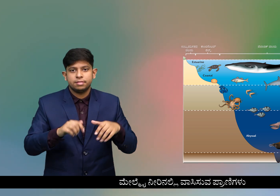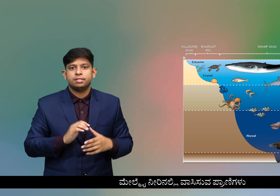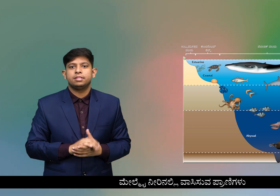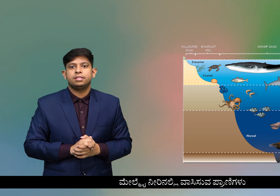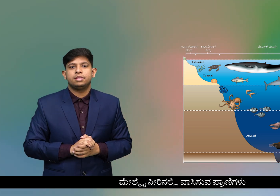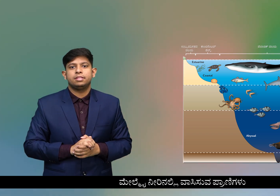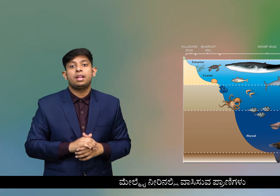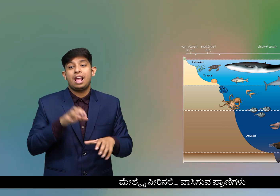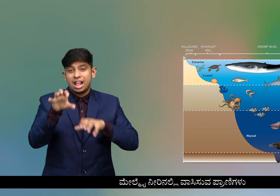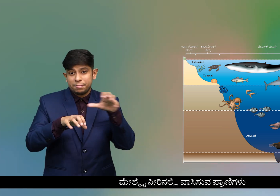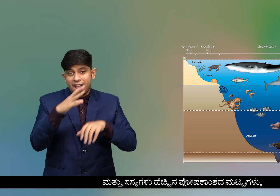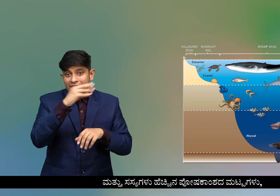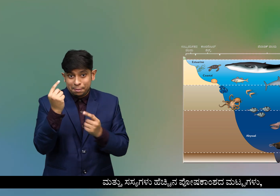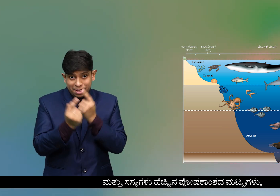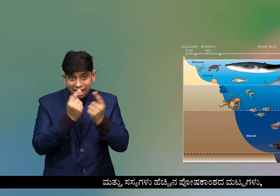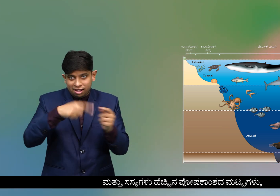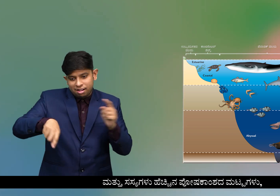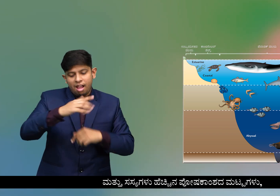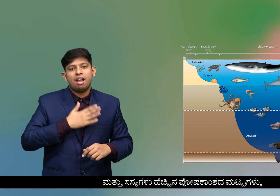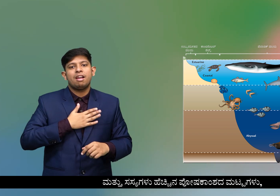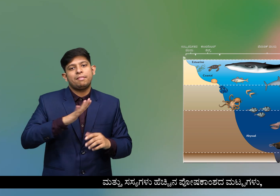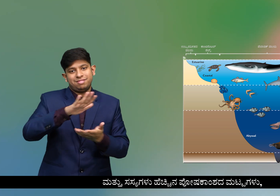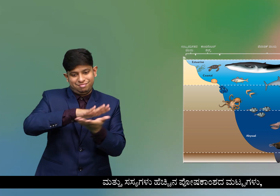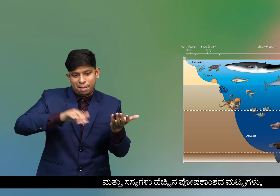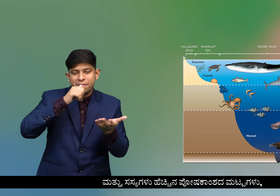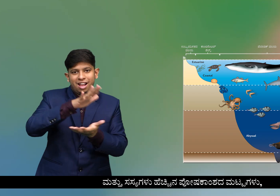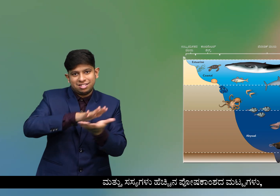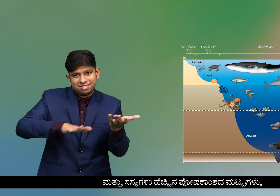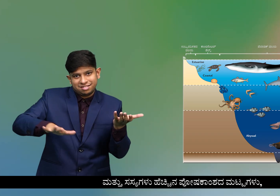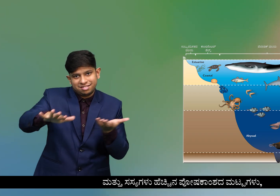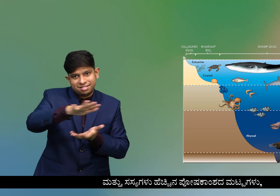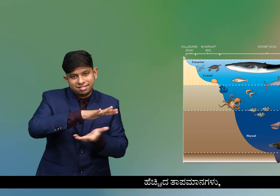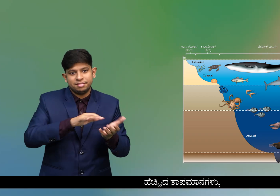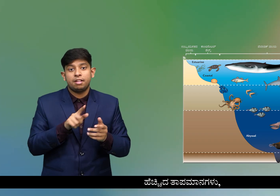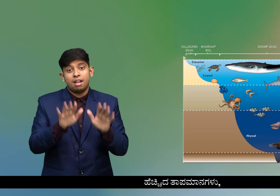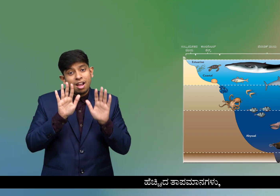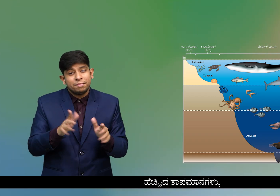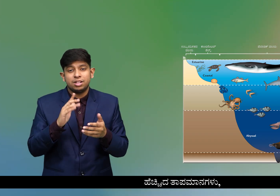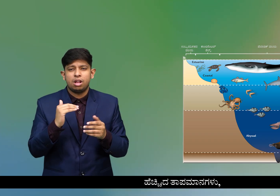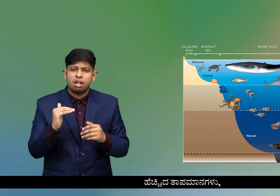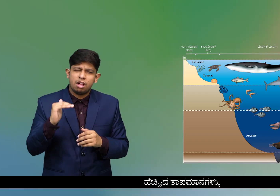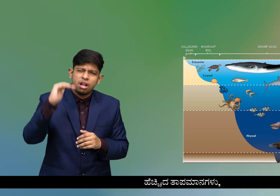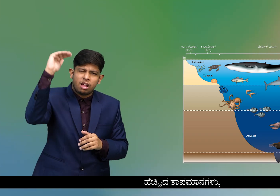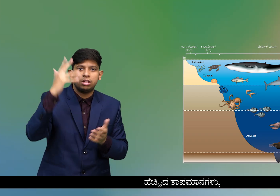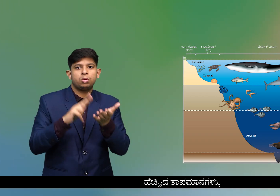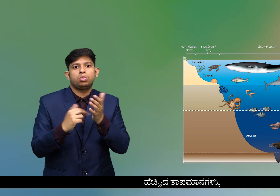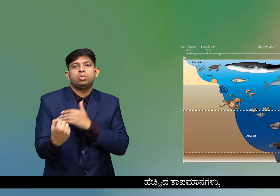ಮೇಲ್ಮೈ ನೀರಿನಲ್ಲಿ ವಾಸಿಸುವ ಪ್ರಾಣಿಗಳು ಮತ್ತು ಸಸ್ಯಗಳು ಹೆಚ್ಚಿನ ಪೋಷಕಾಂಶದ ಮಟ್ಟಗಳು, ಹೆಚ್ಚಿದ